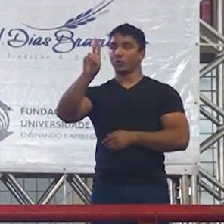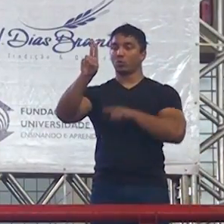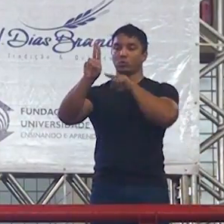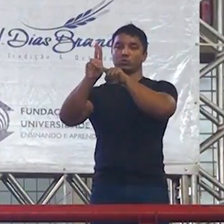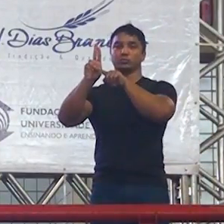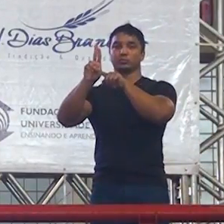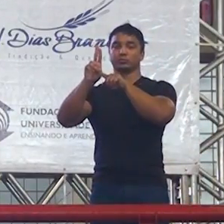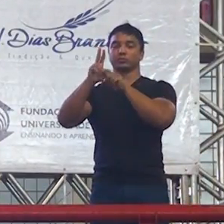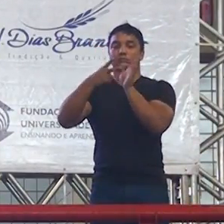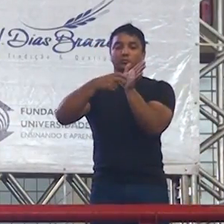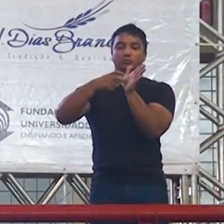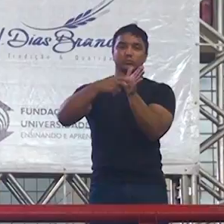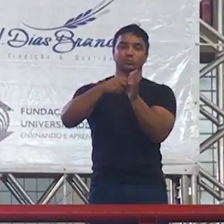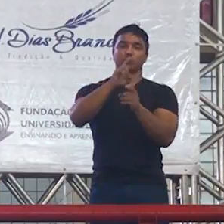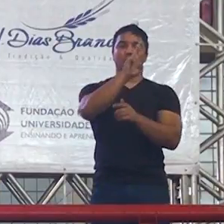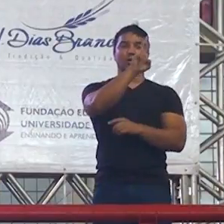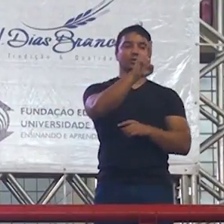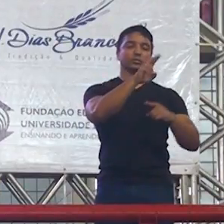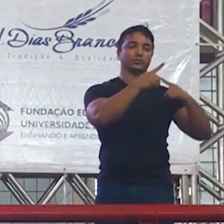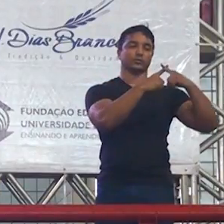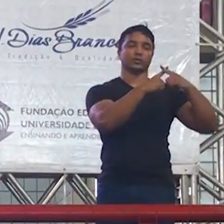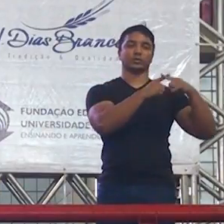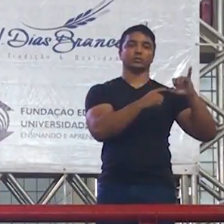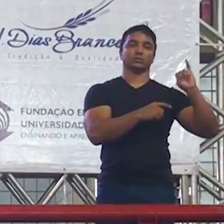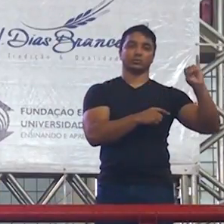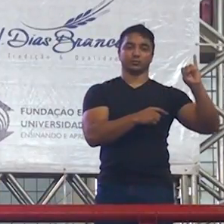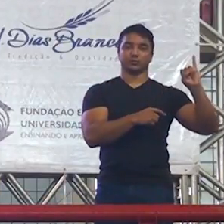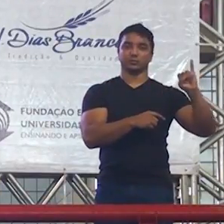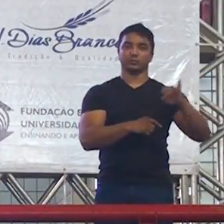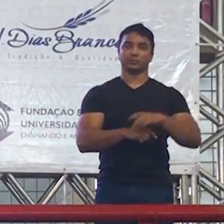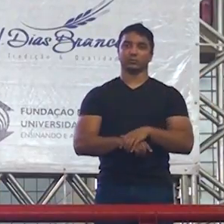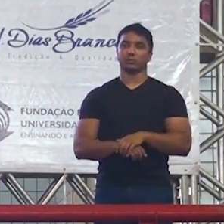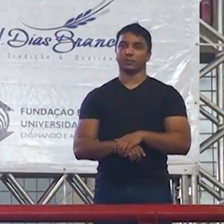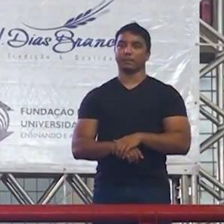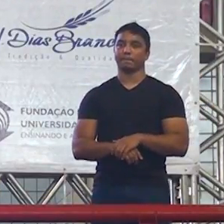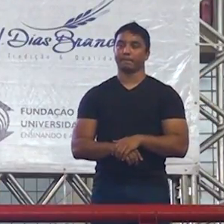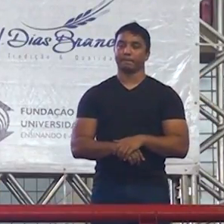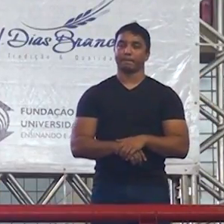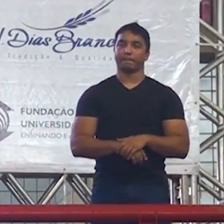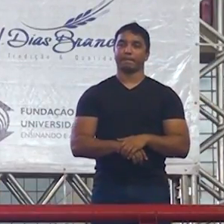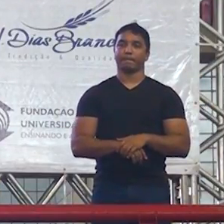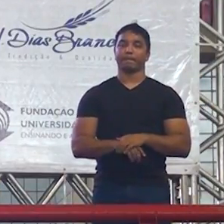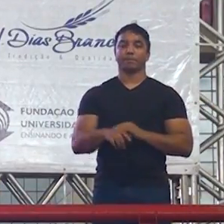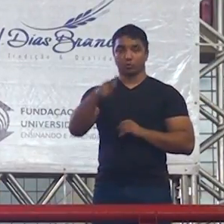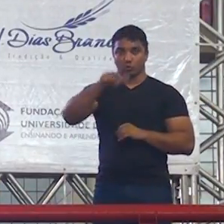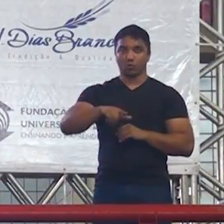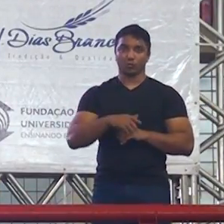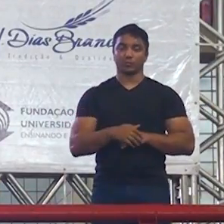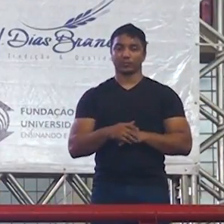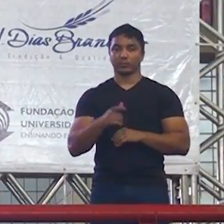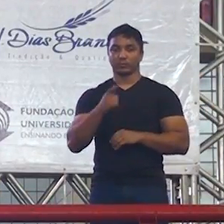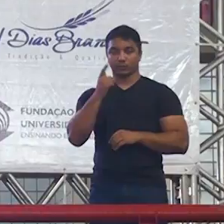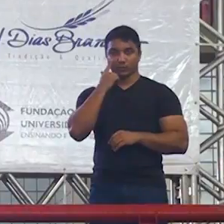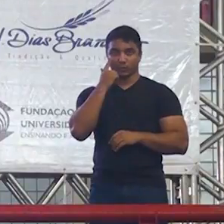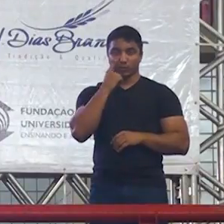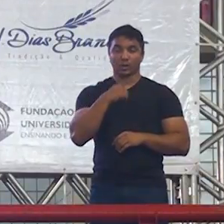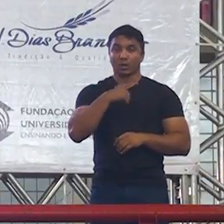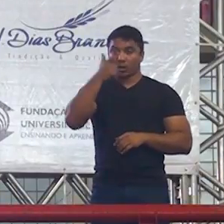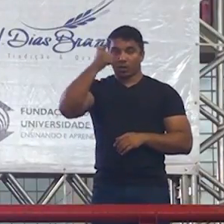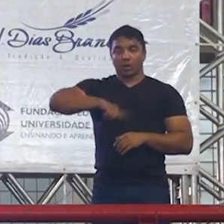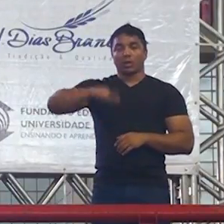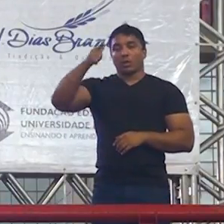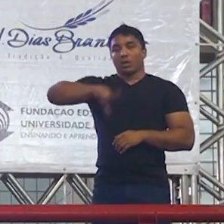que é o U, é igual a resistência vezes a corrente elétrica. Vamos lá, repete. Ai, não estou aguentando